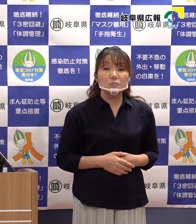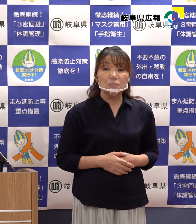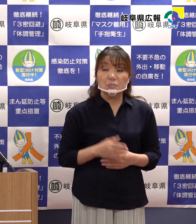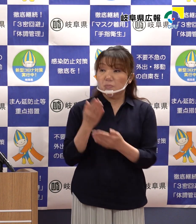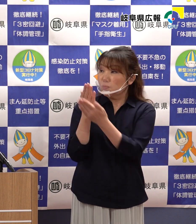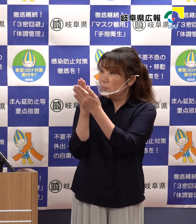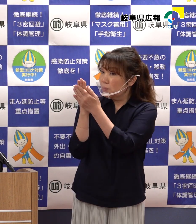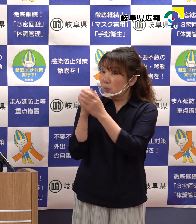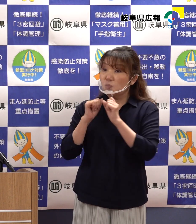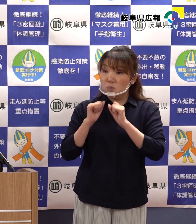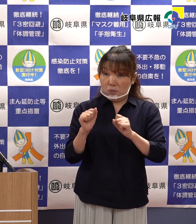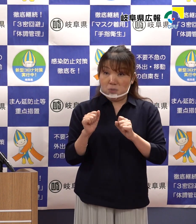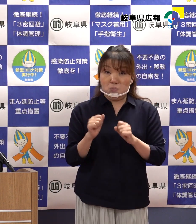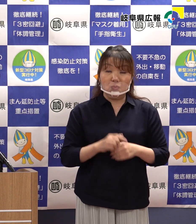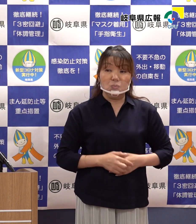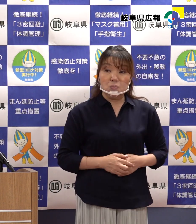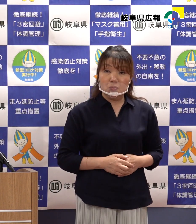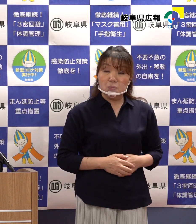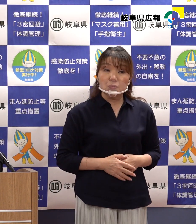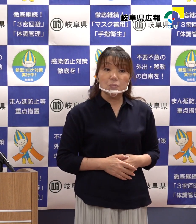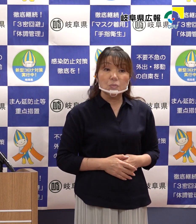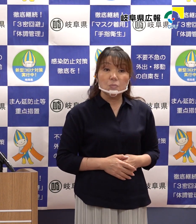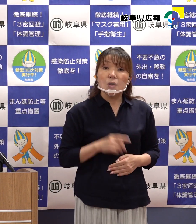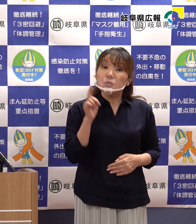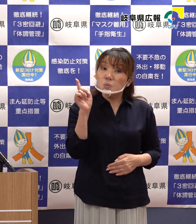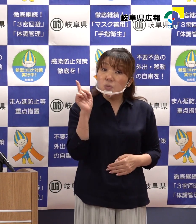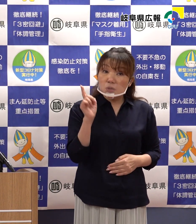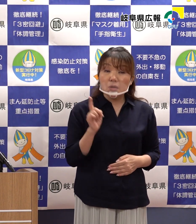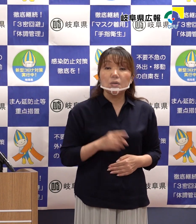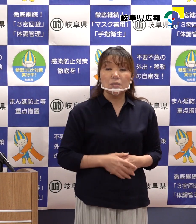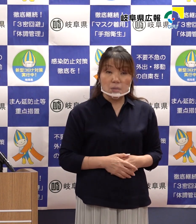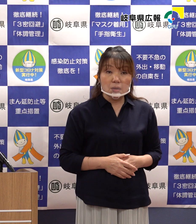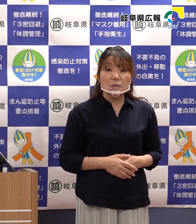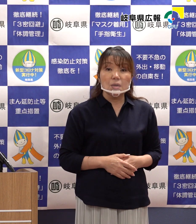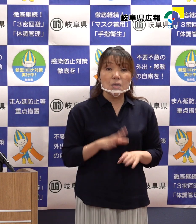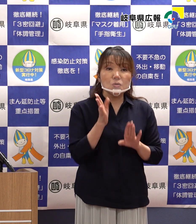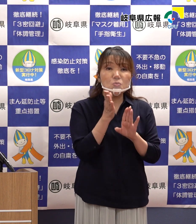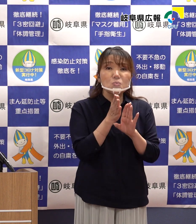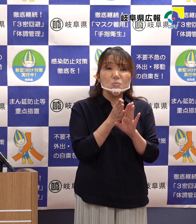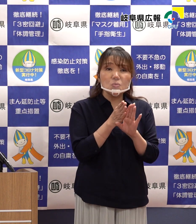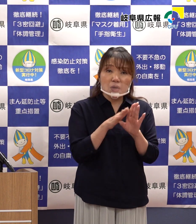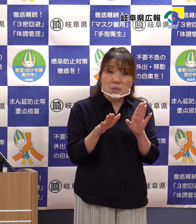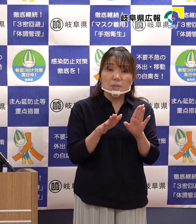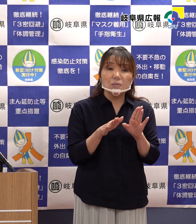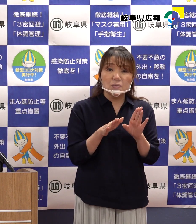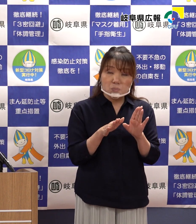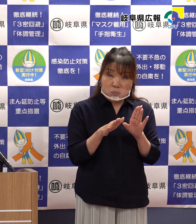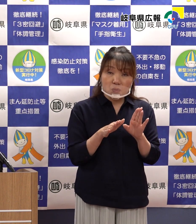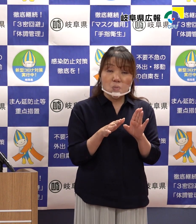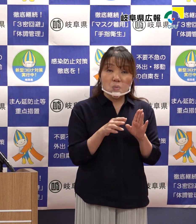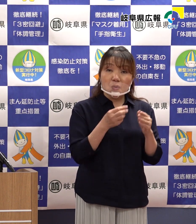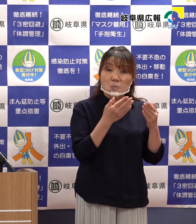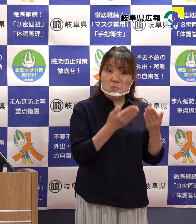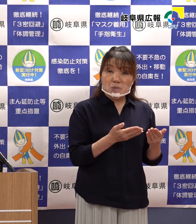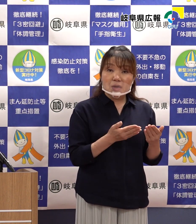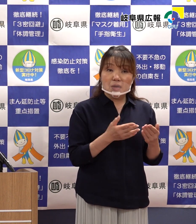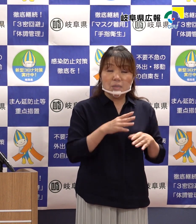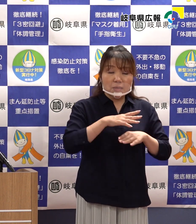要請をしておられますよね。そういう中でいきますと、岐阜県と三重県が一番最